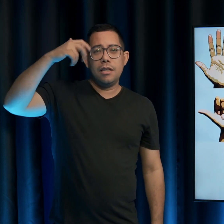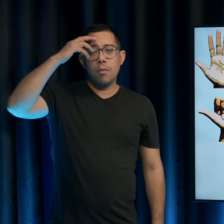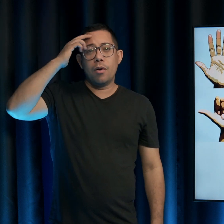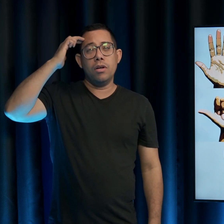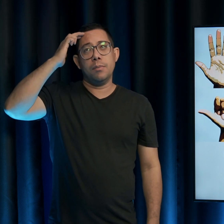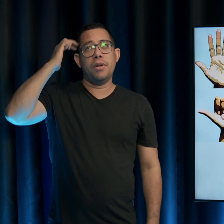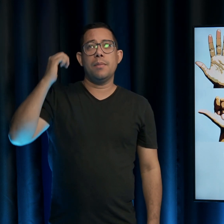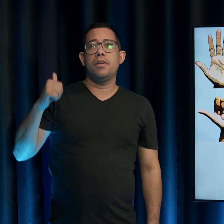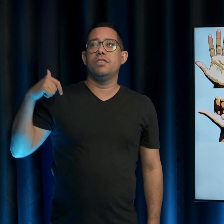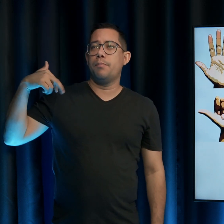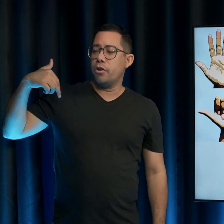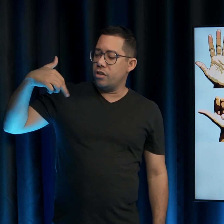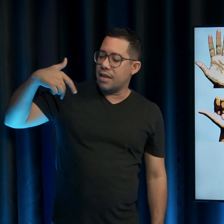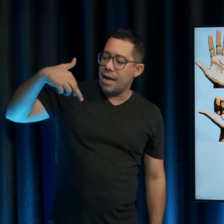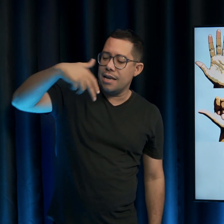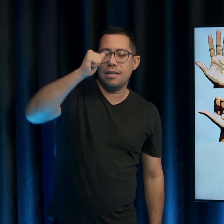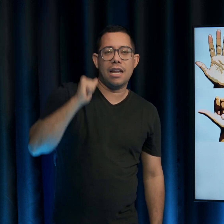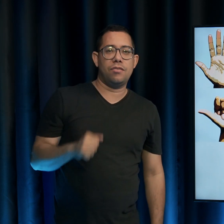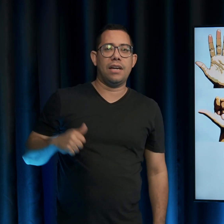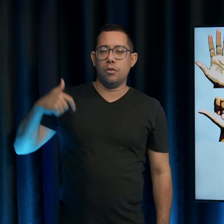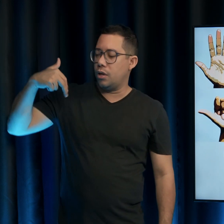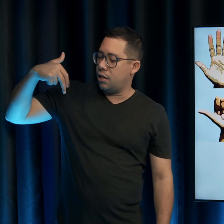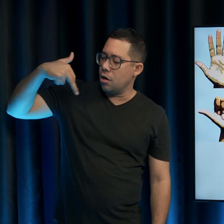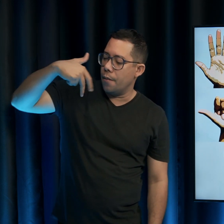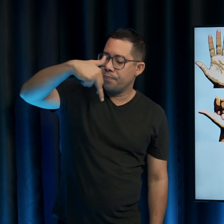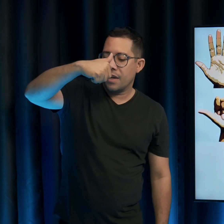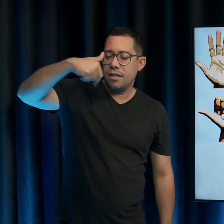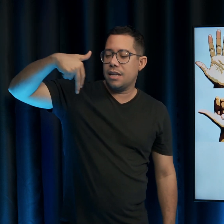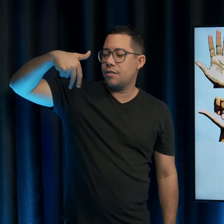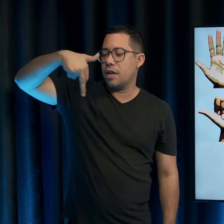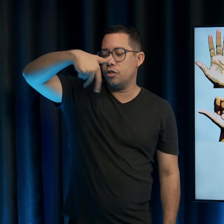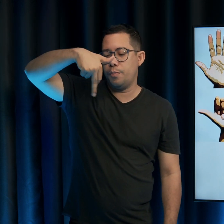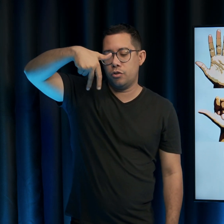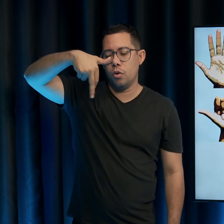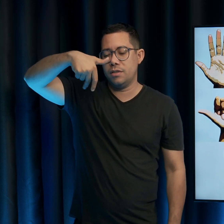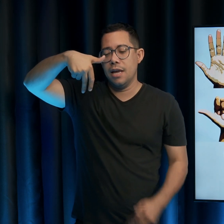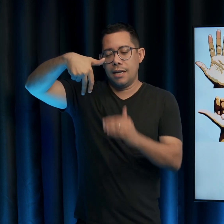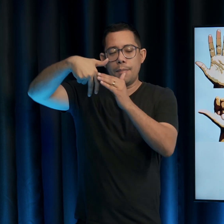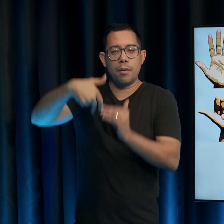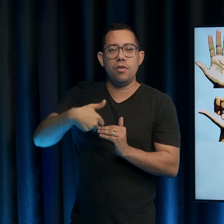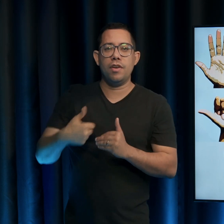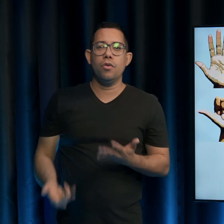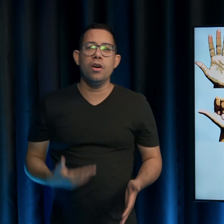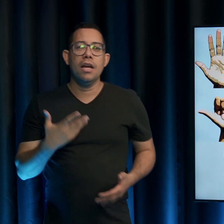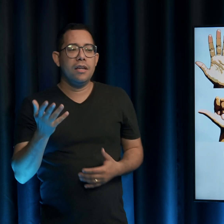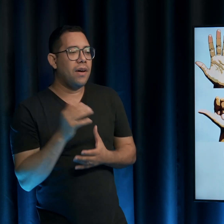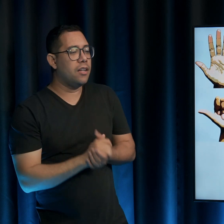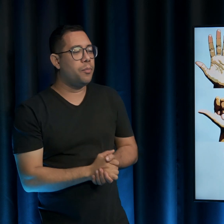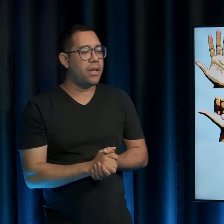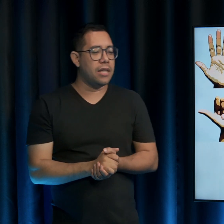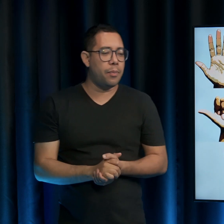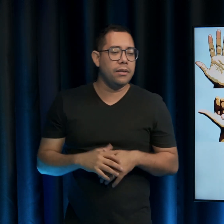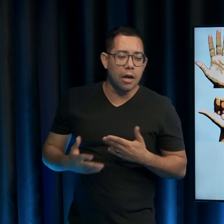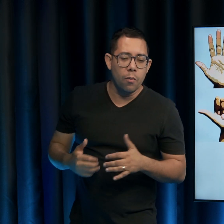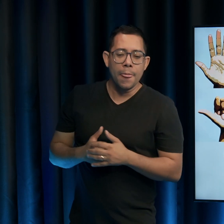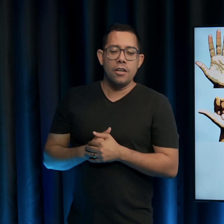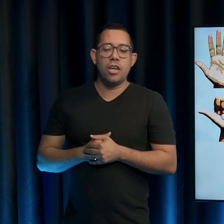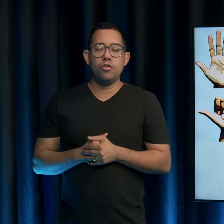uma coisa, por exemplo, que você pode utilizar esse classificador aqui, ó, esse classificador de pessoas, que é membro inferior, que falando, por exemplo, então, Jesus